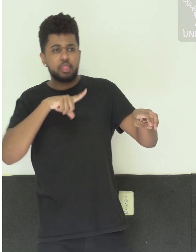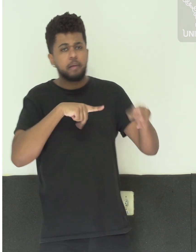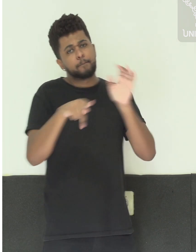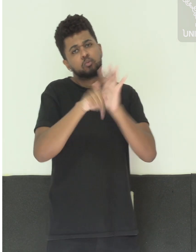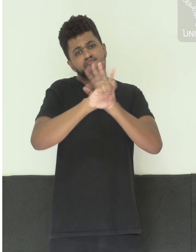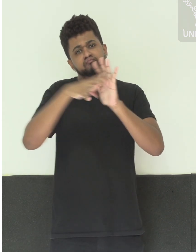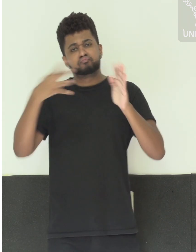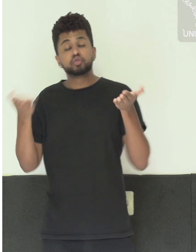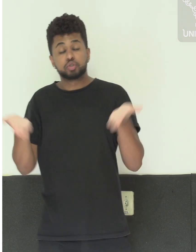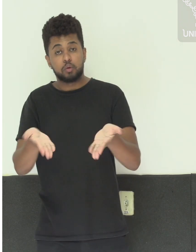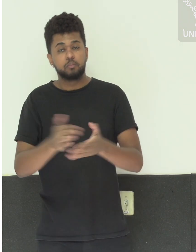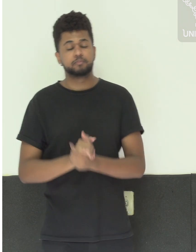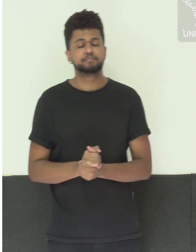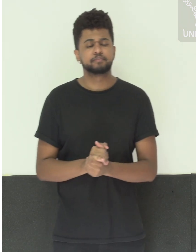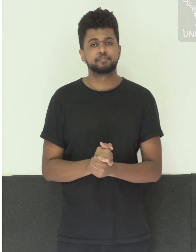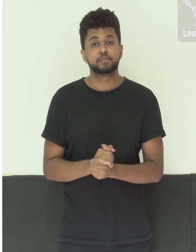presente edital.